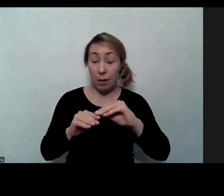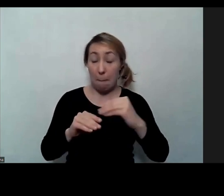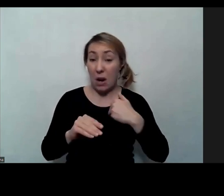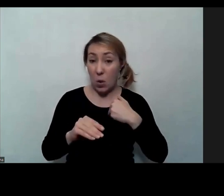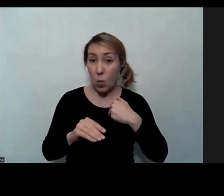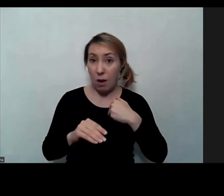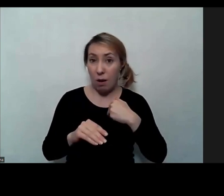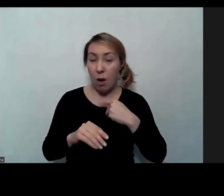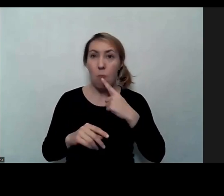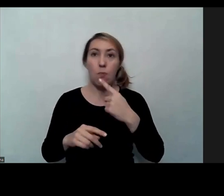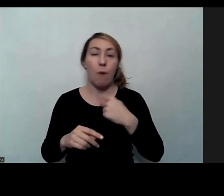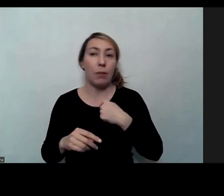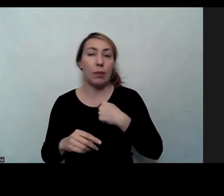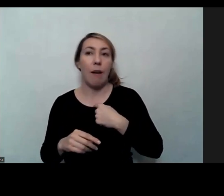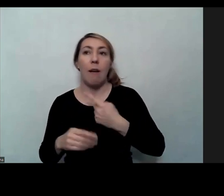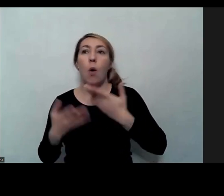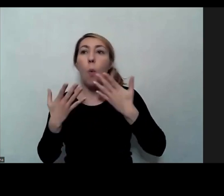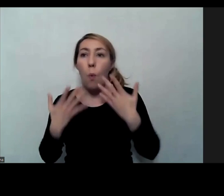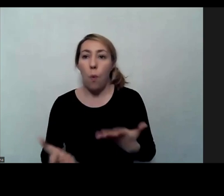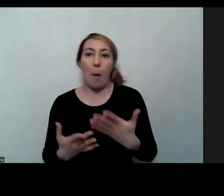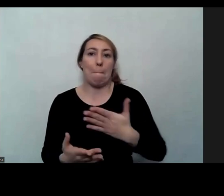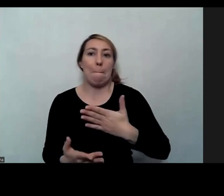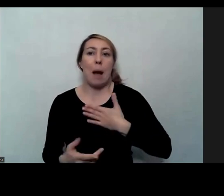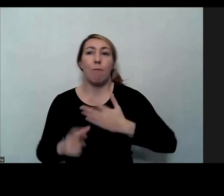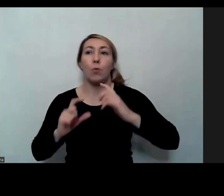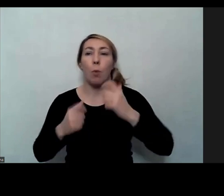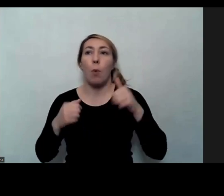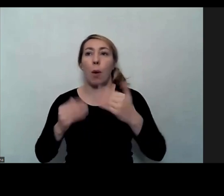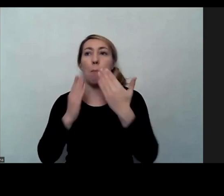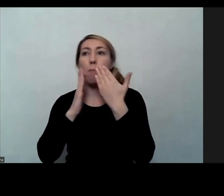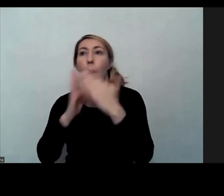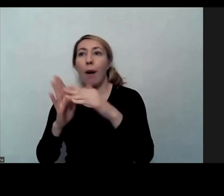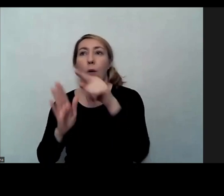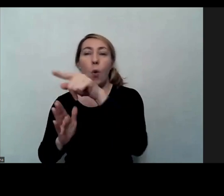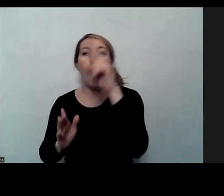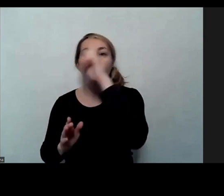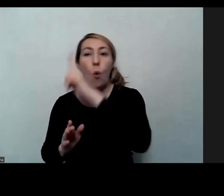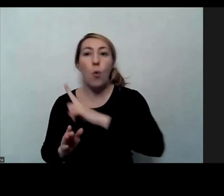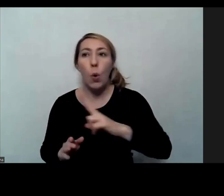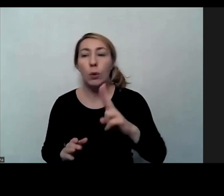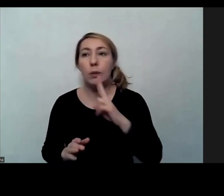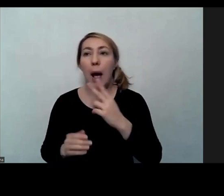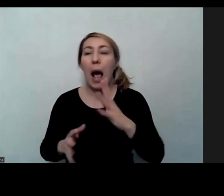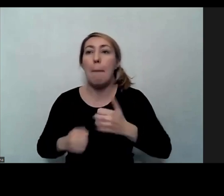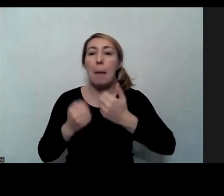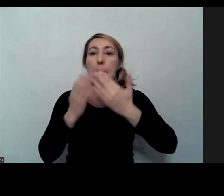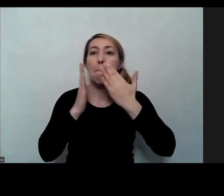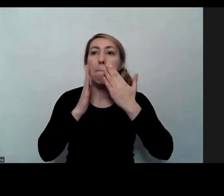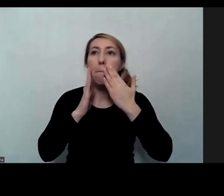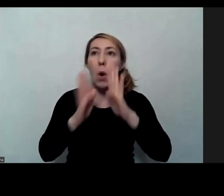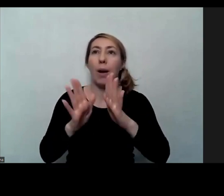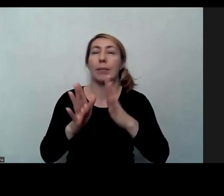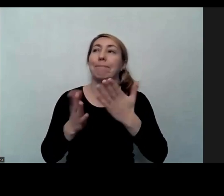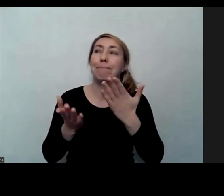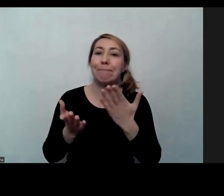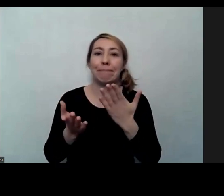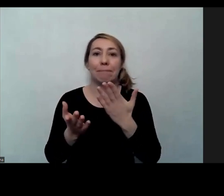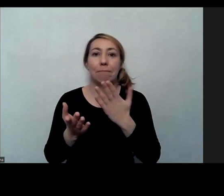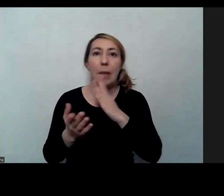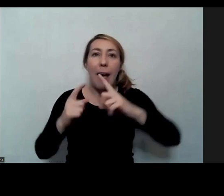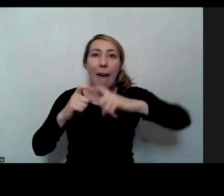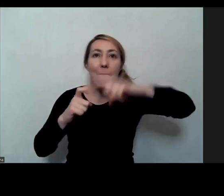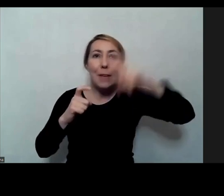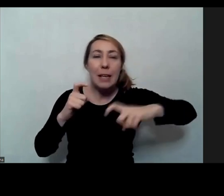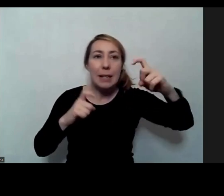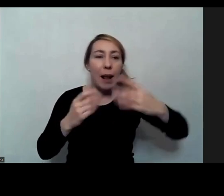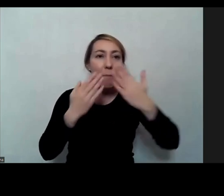która powiedziała: wreszcie mam coś, co mogę pokazać rodzicom, żeby im pokazać, tak wiecie państwo, na wykresie, jak to